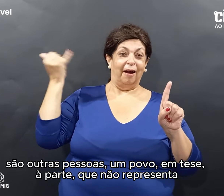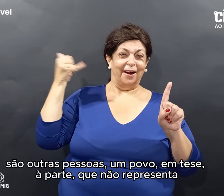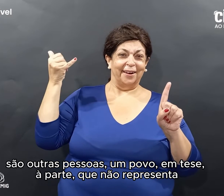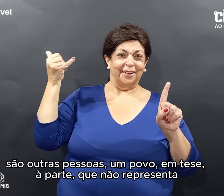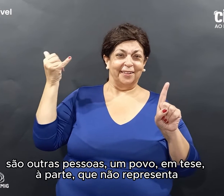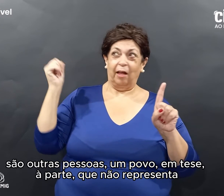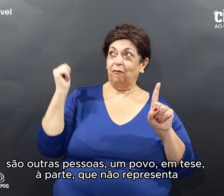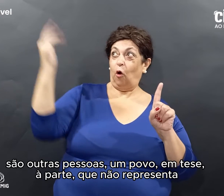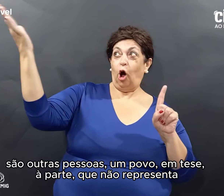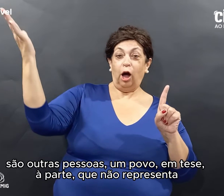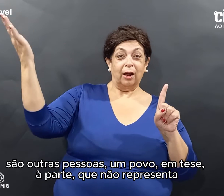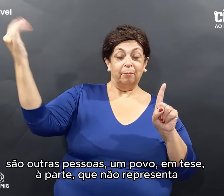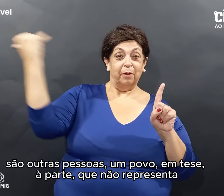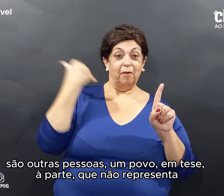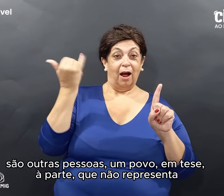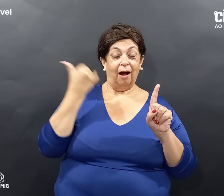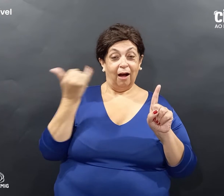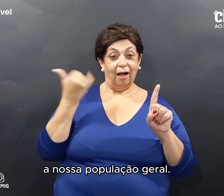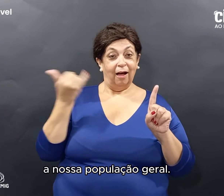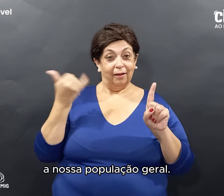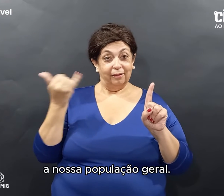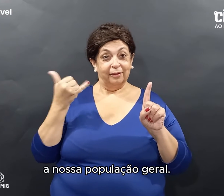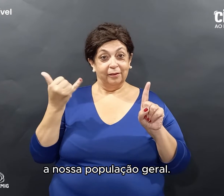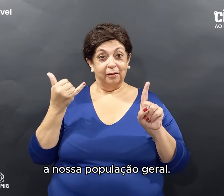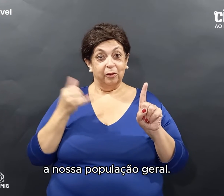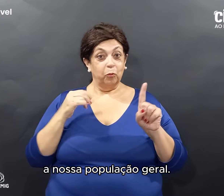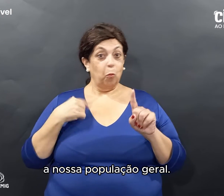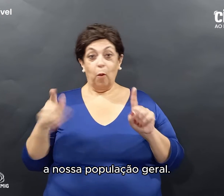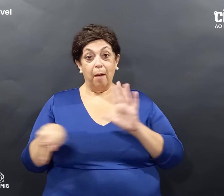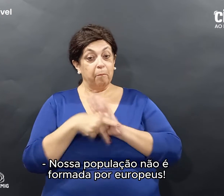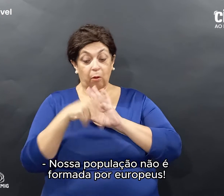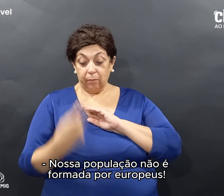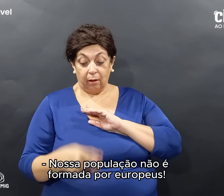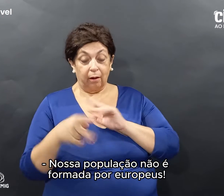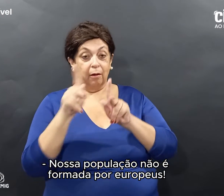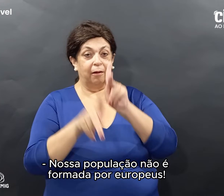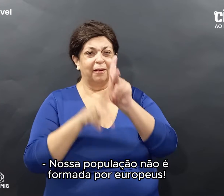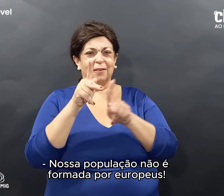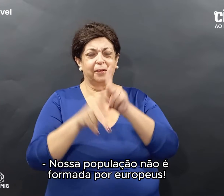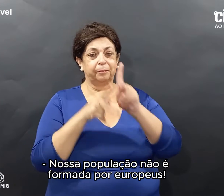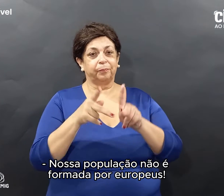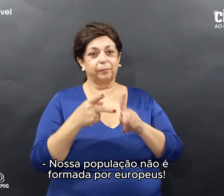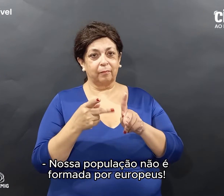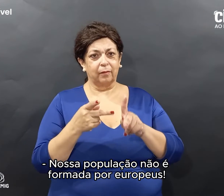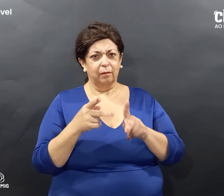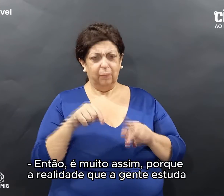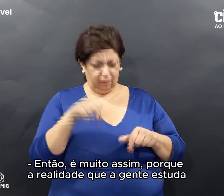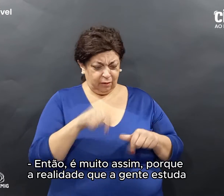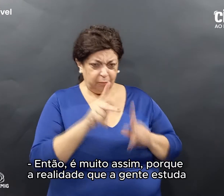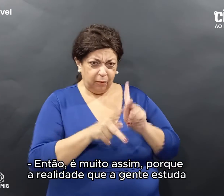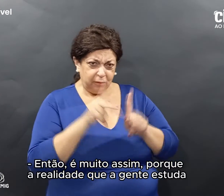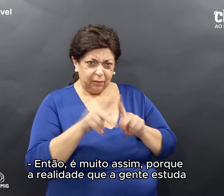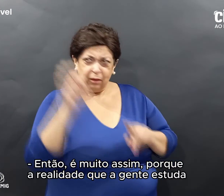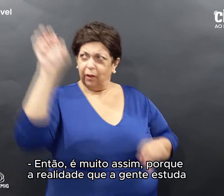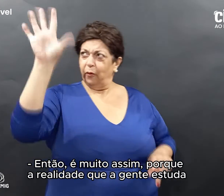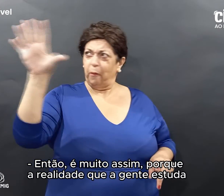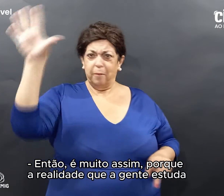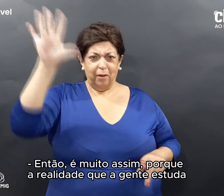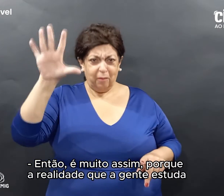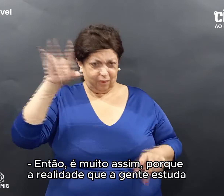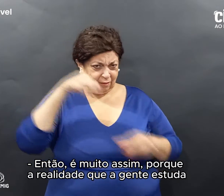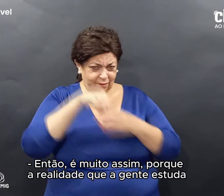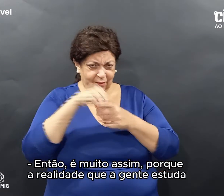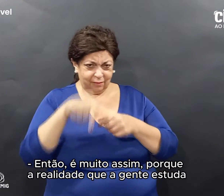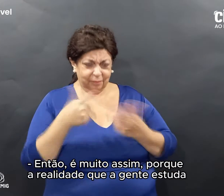à parte, que não representa a nossa população geral. Nossa população não é formada por europeus. Exatamente. Então,